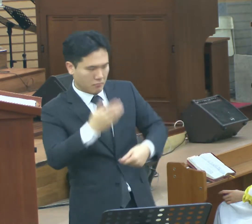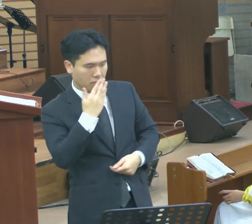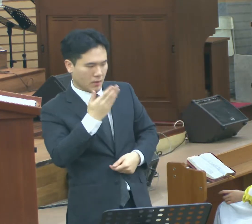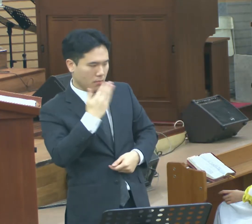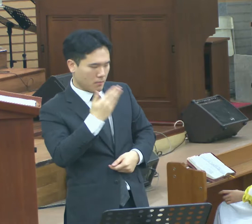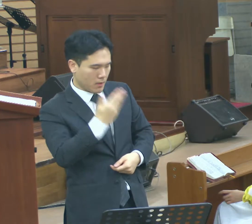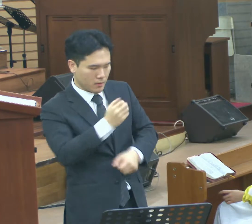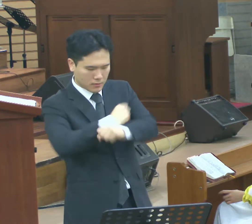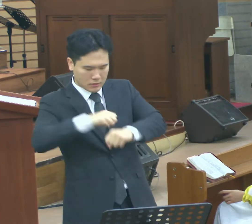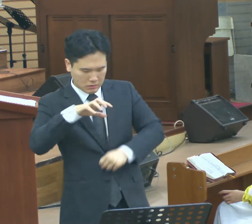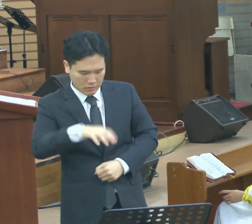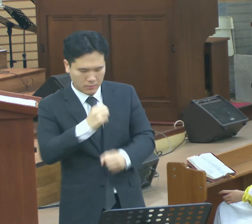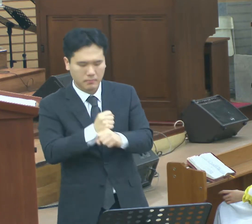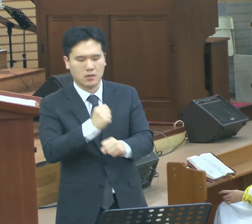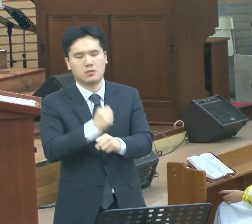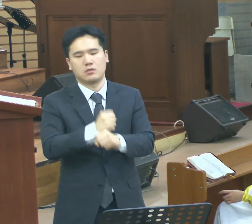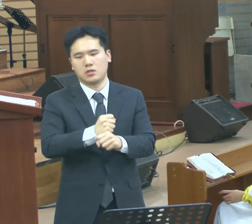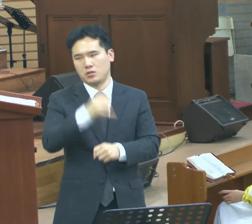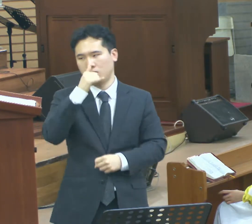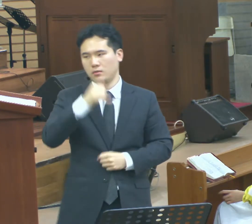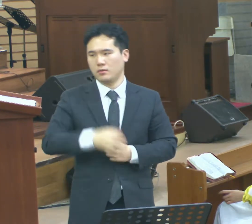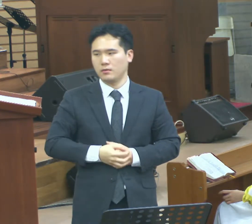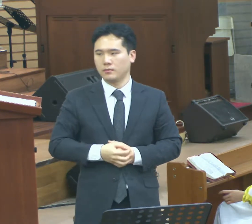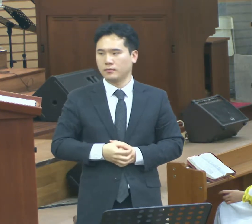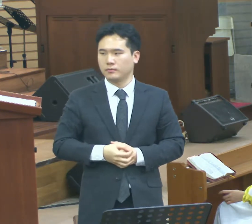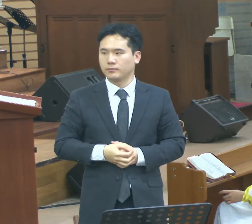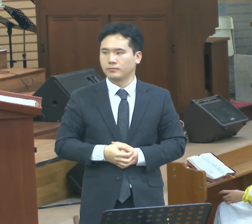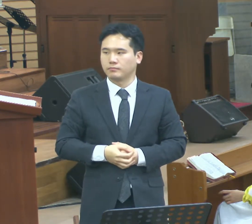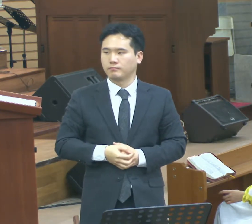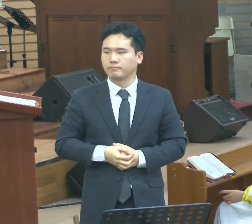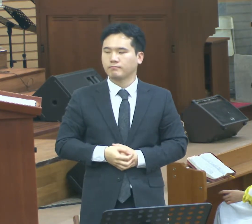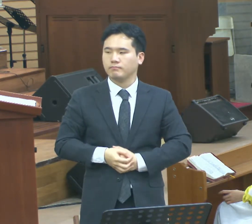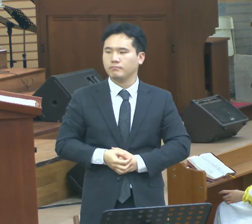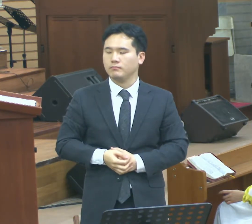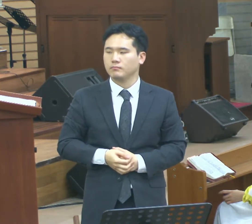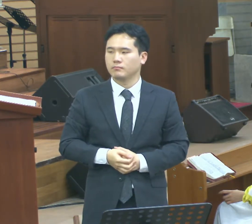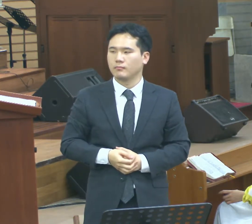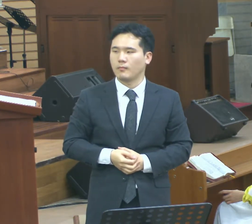하나님 이름에 걸맞는 영광을 올려드리는 게 너무너무 중요해요.